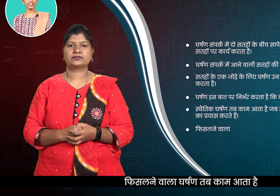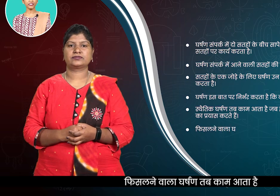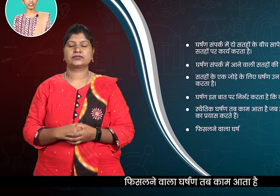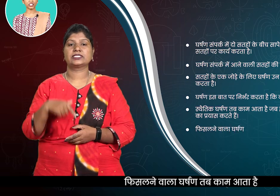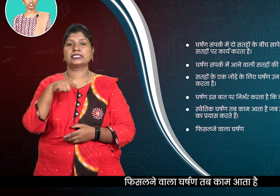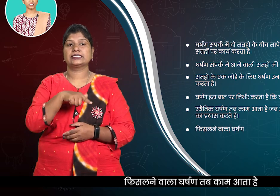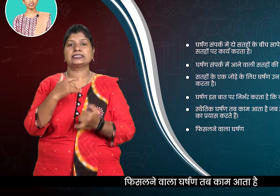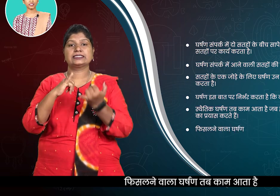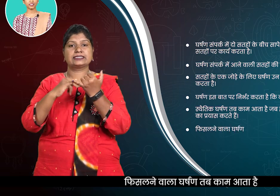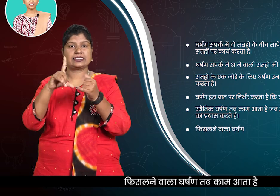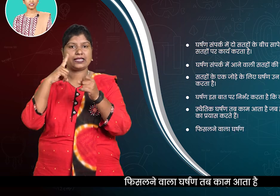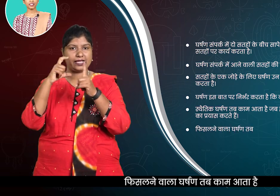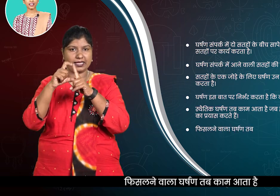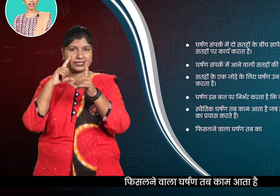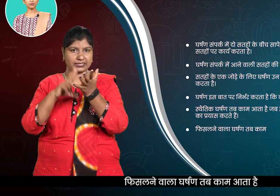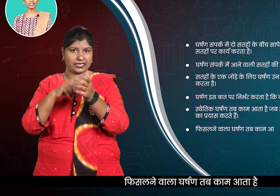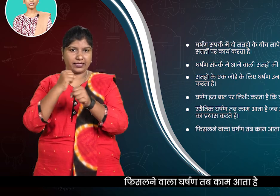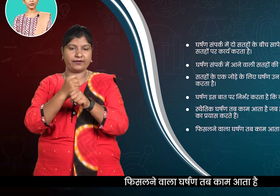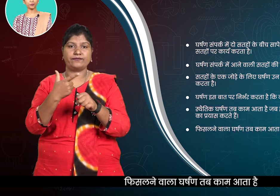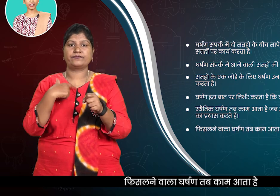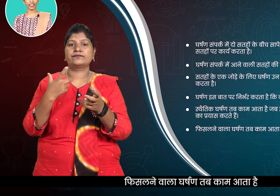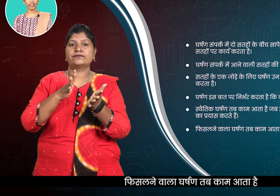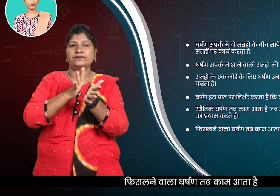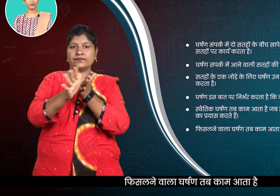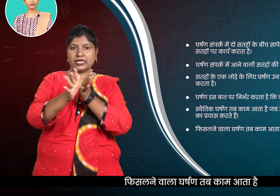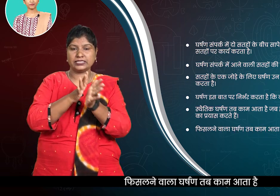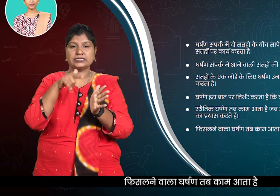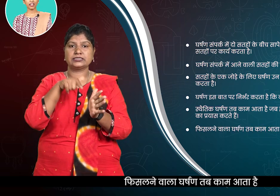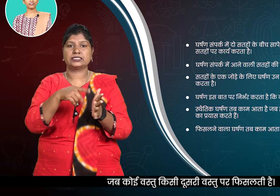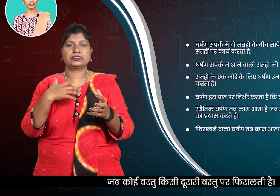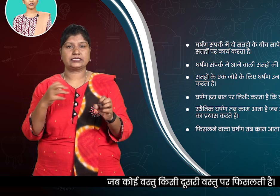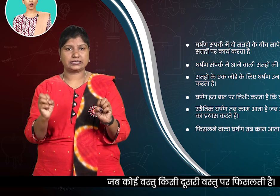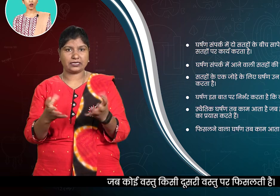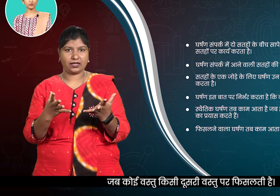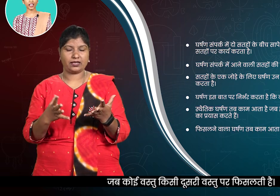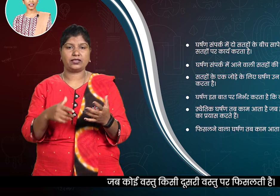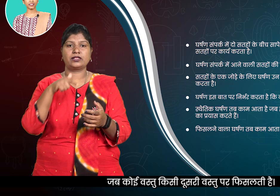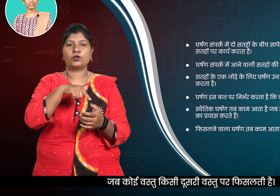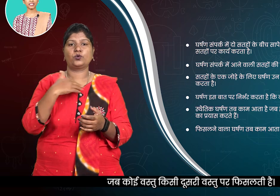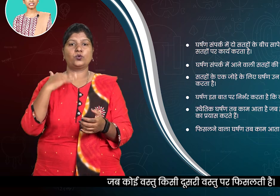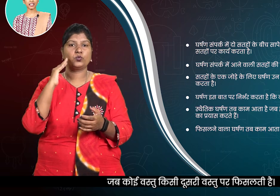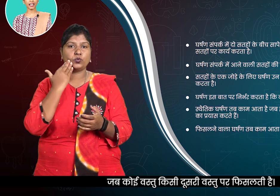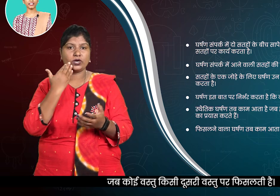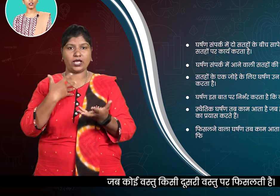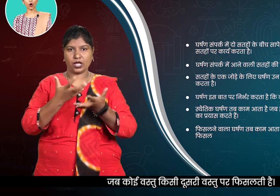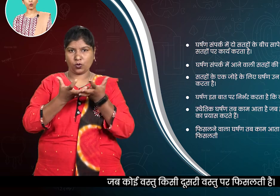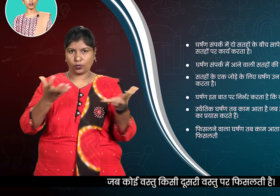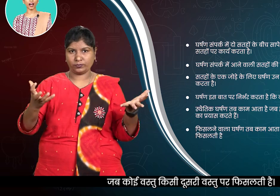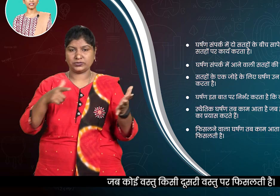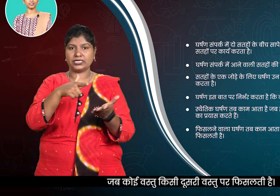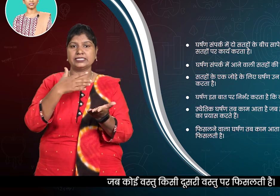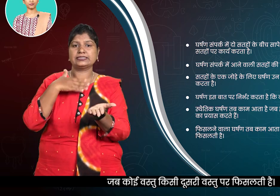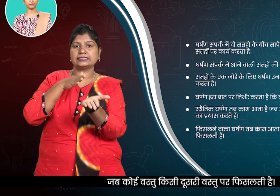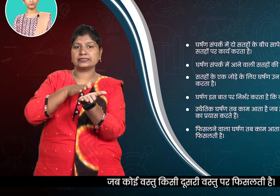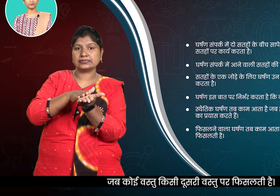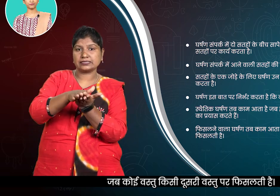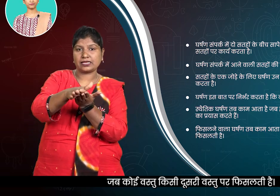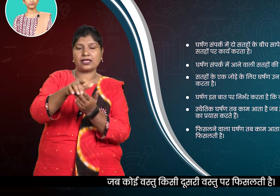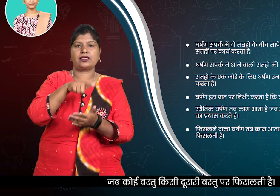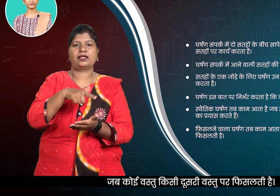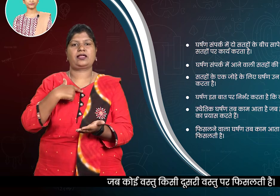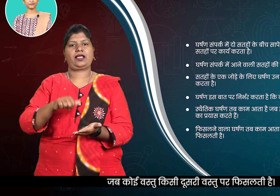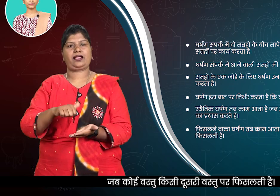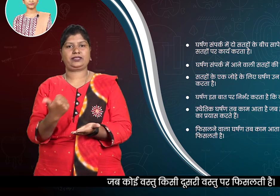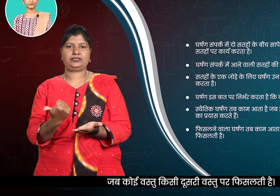फिसलने वाला घर्षन या स्लाइडिंग घर्षन तब काम आता है जब कोई वस्तु किसी दूसरी वस्तु पर फिसलती है